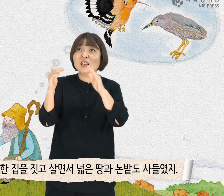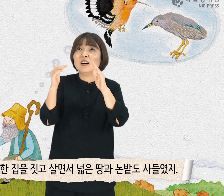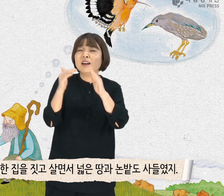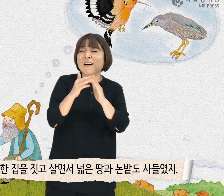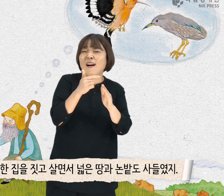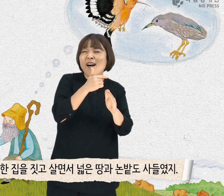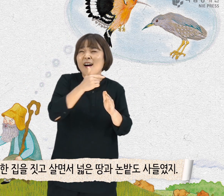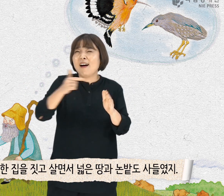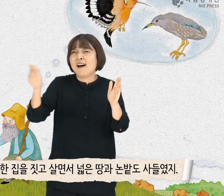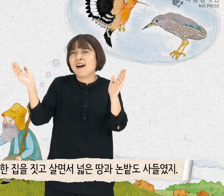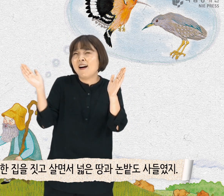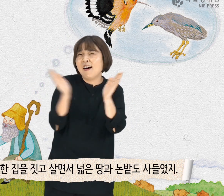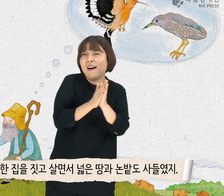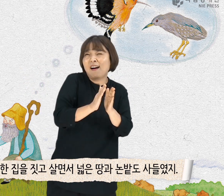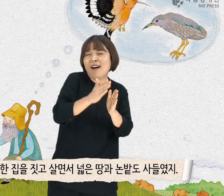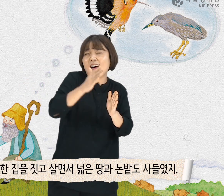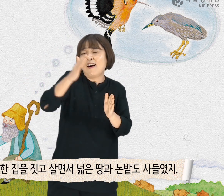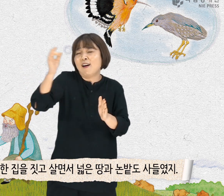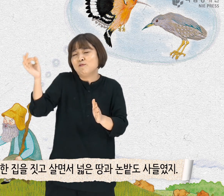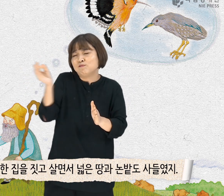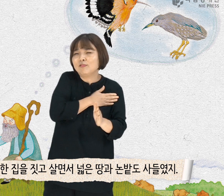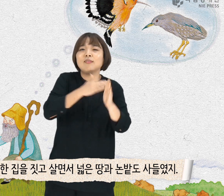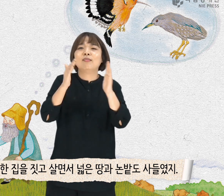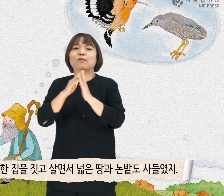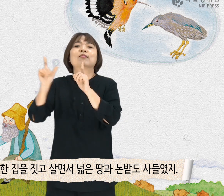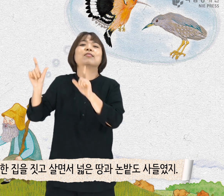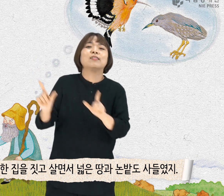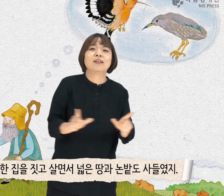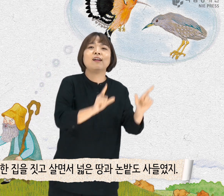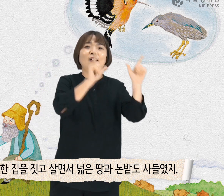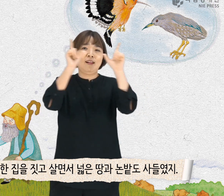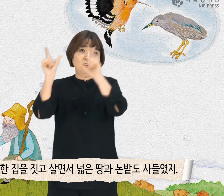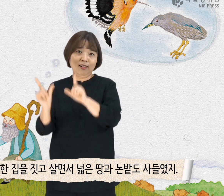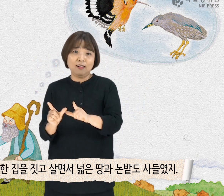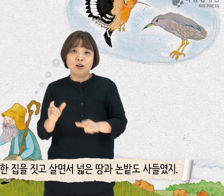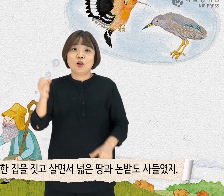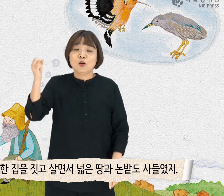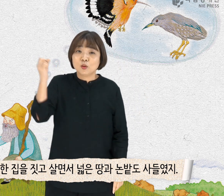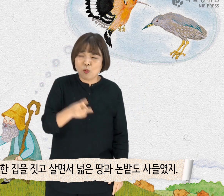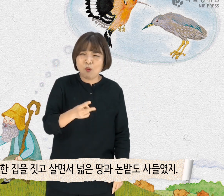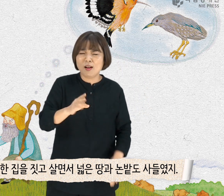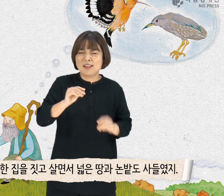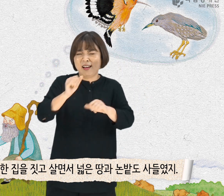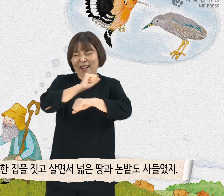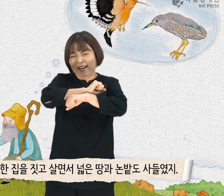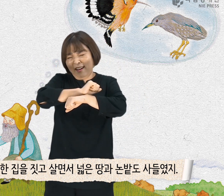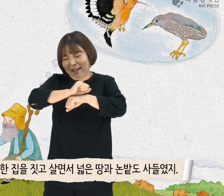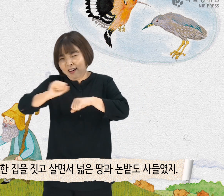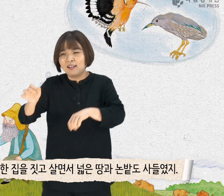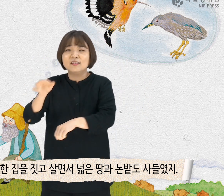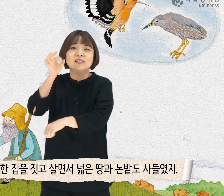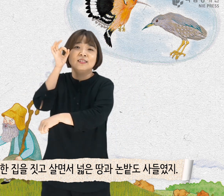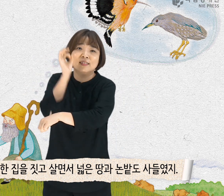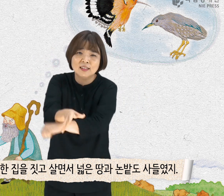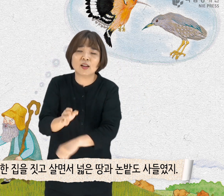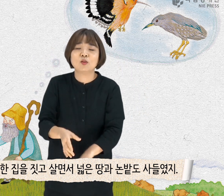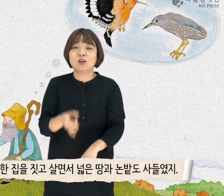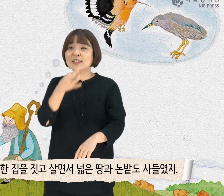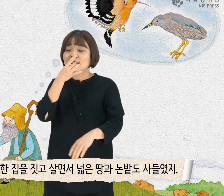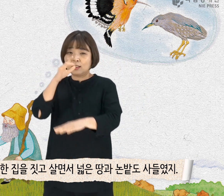부자는 으리으리한 집을 짓고 살면서 넓은 땅과 놈 밭도 사들여 찌